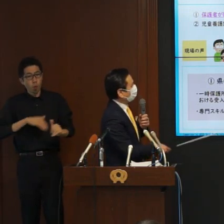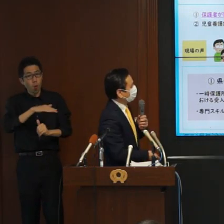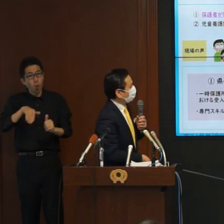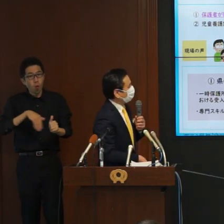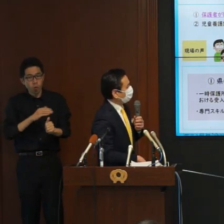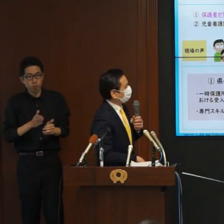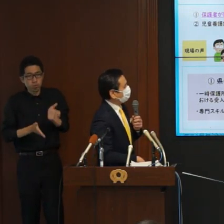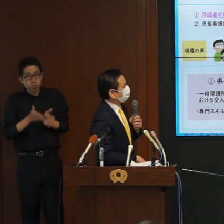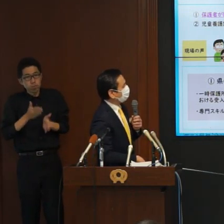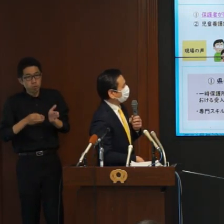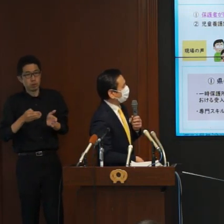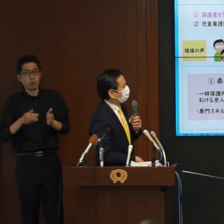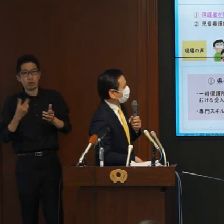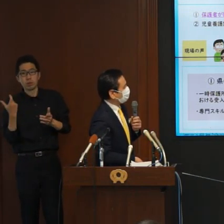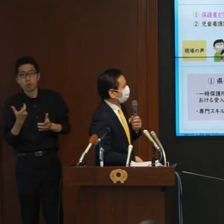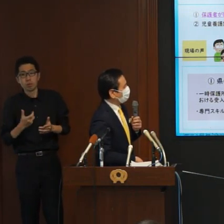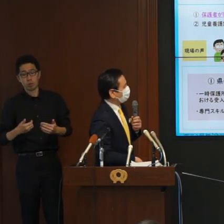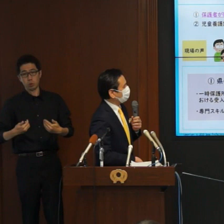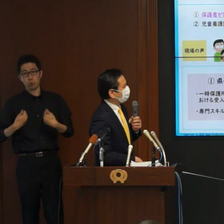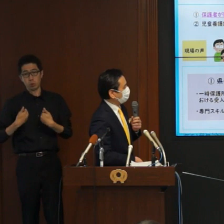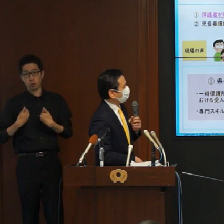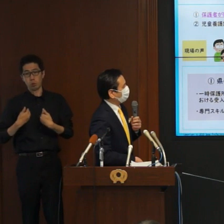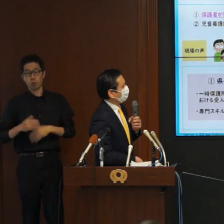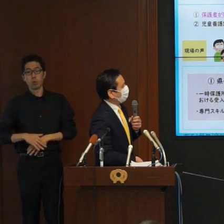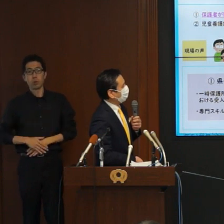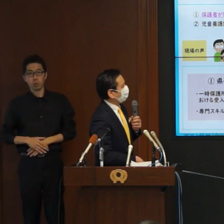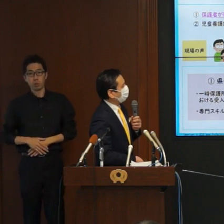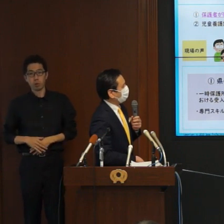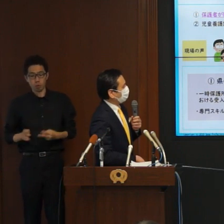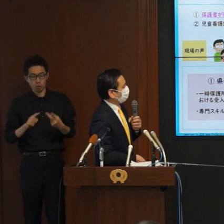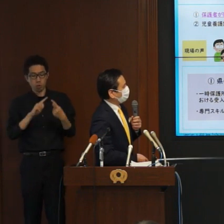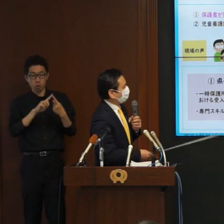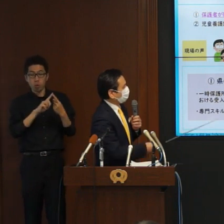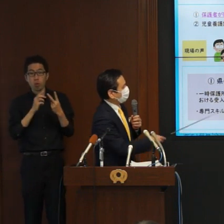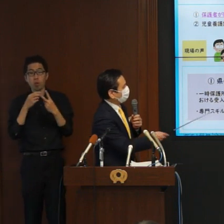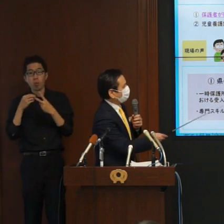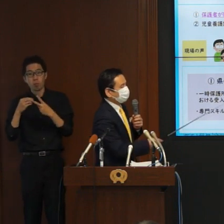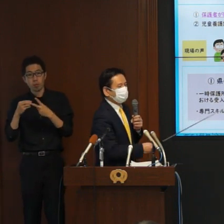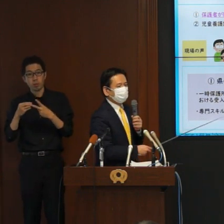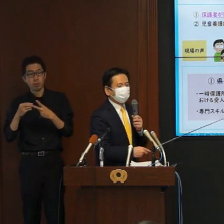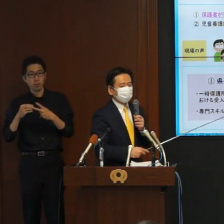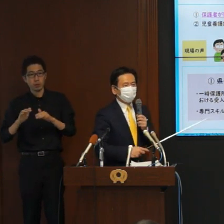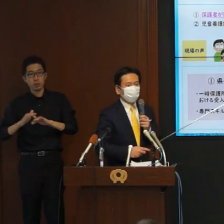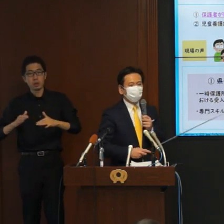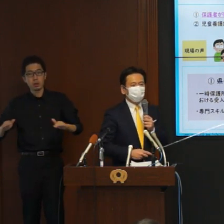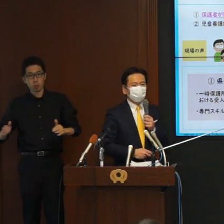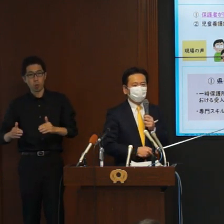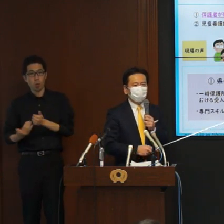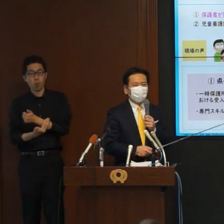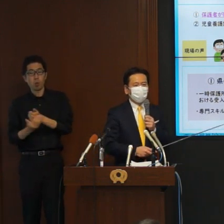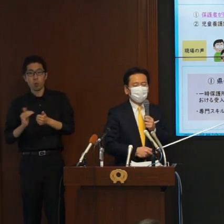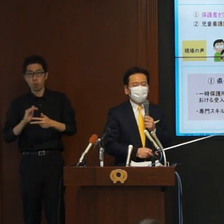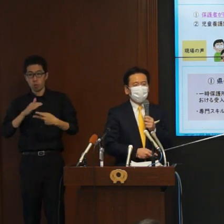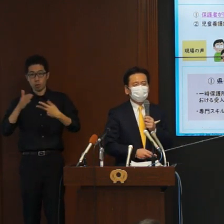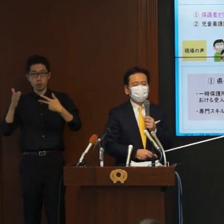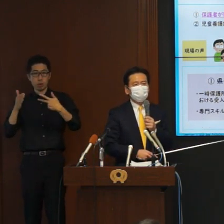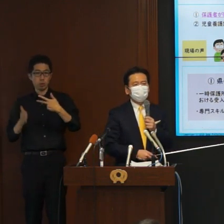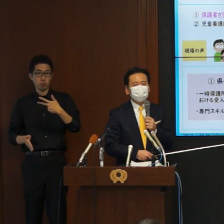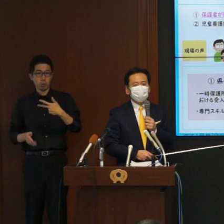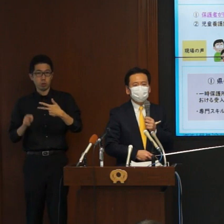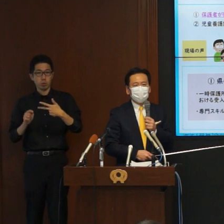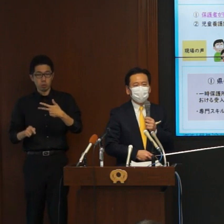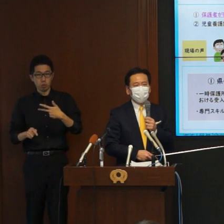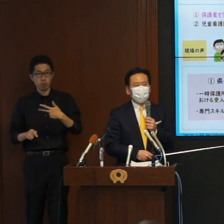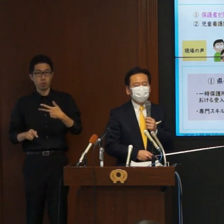が児童養護施設との体制整備でありまして、もう児童養護施設はどちらかというと人と人が接